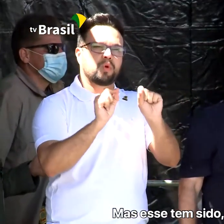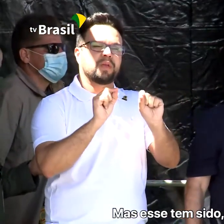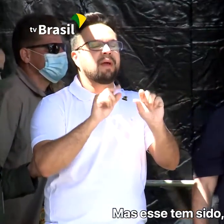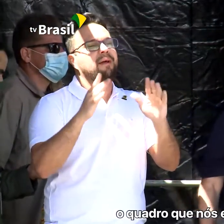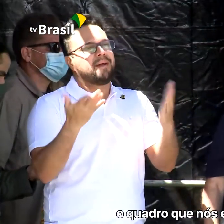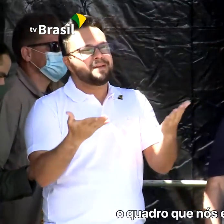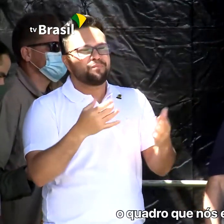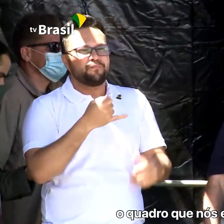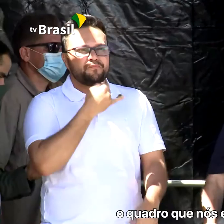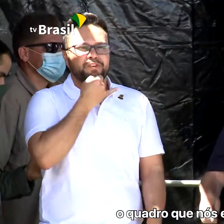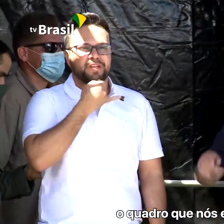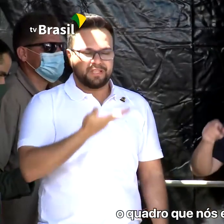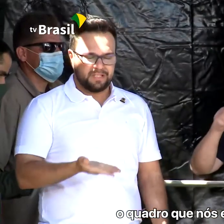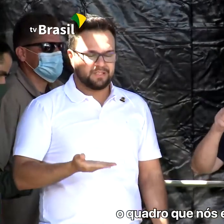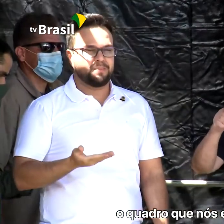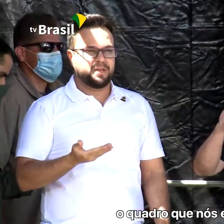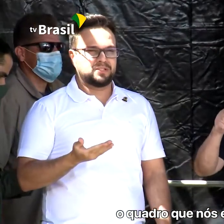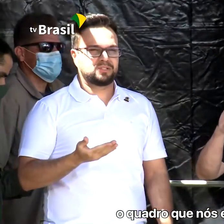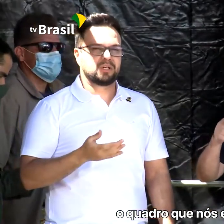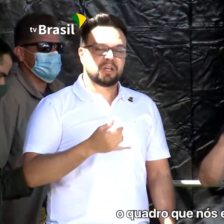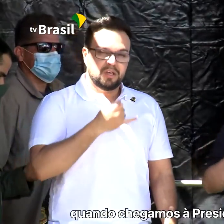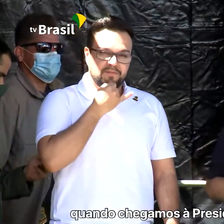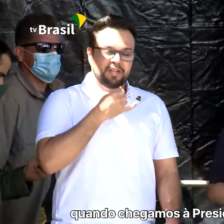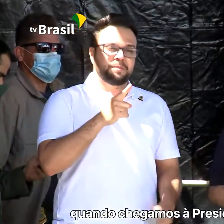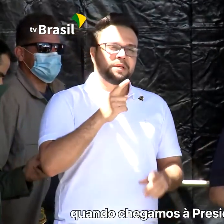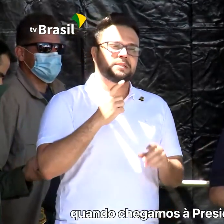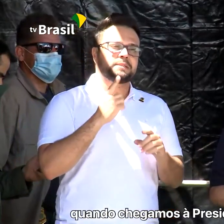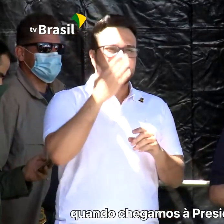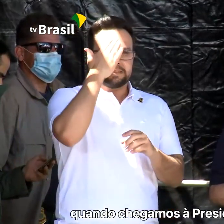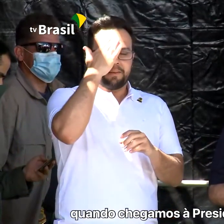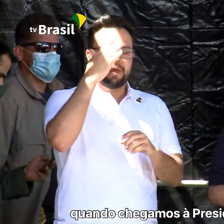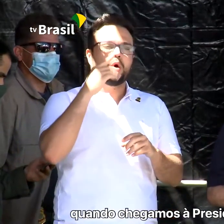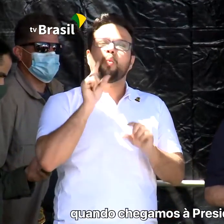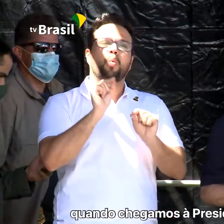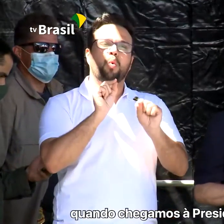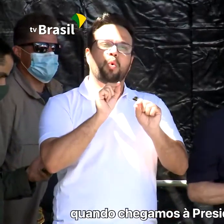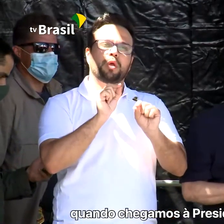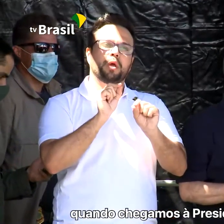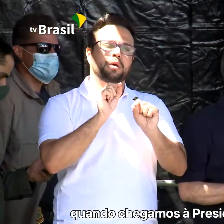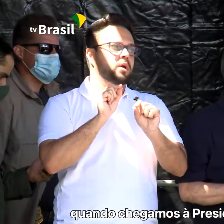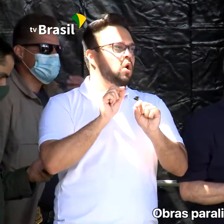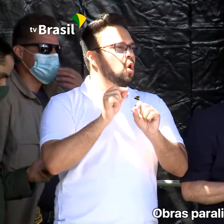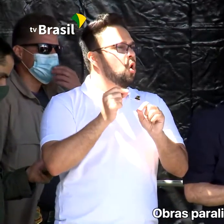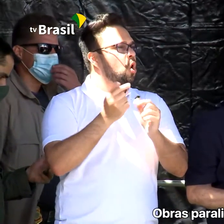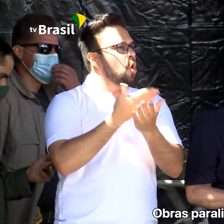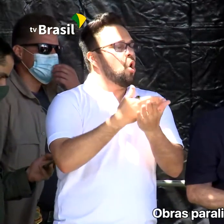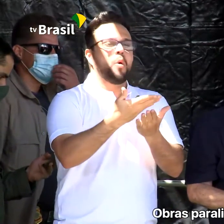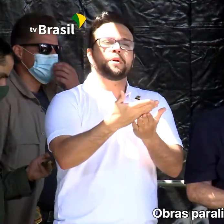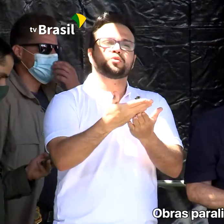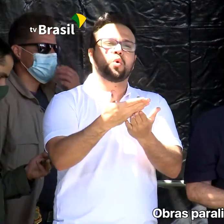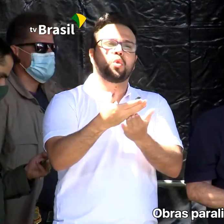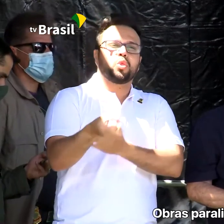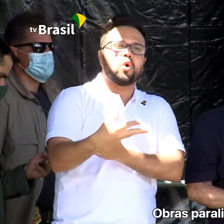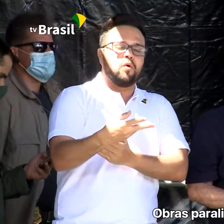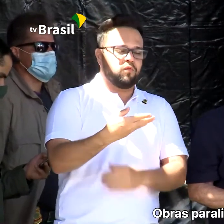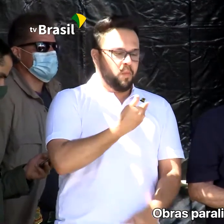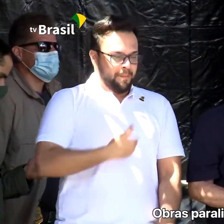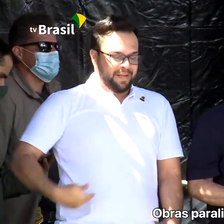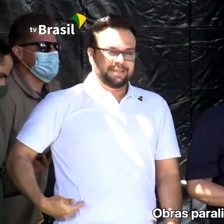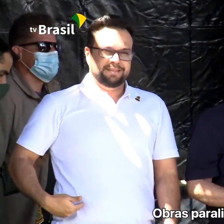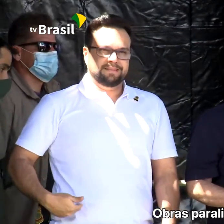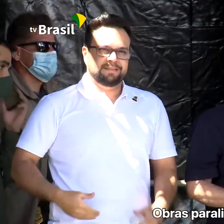infelizmente, o quadro que nós encontramos quando chegamos à presidência da República. Obras